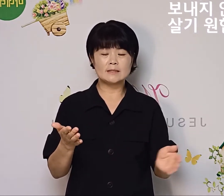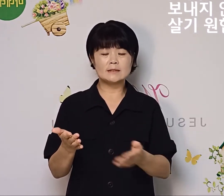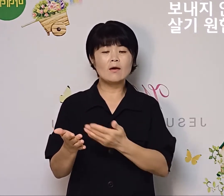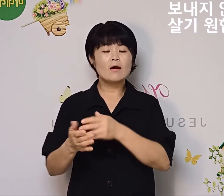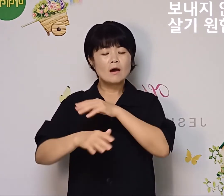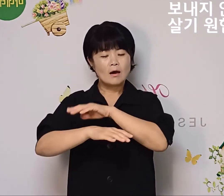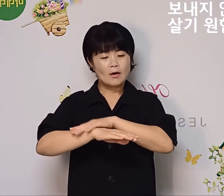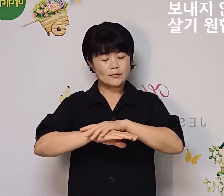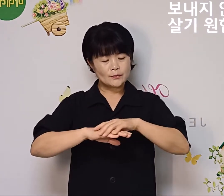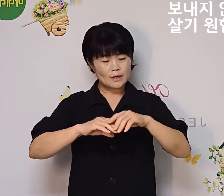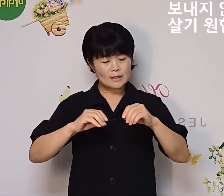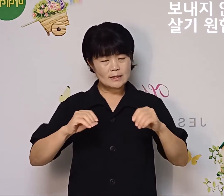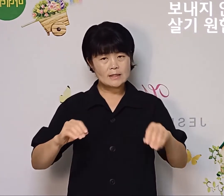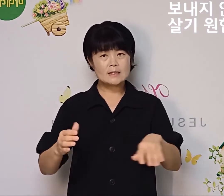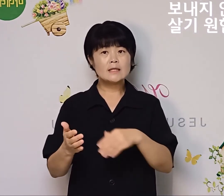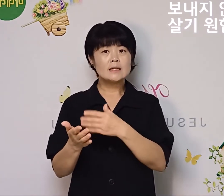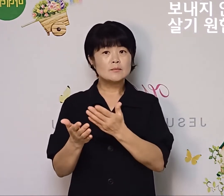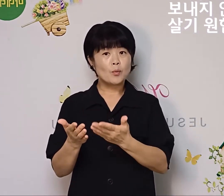그래서 헛되이